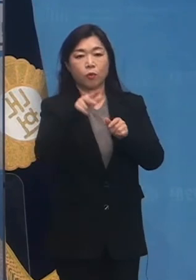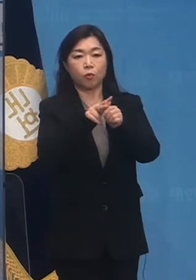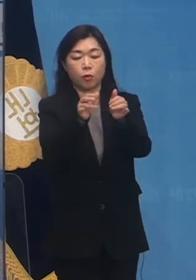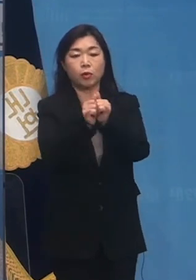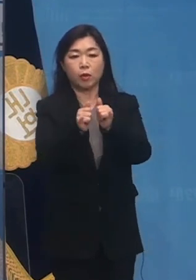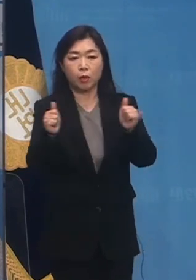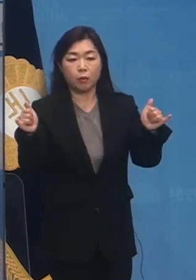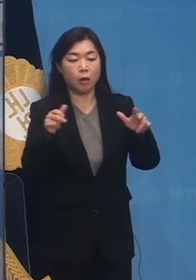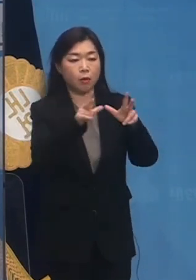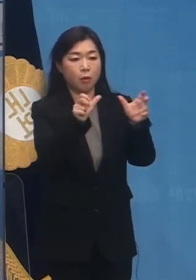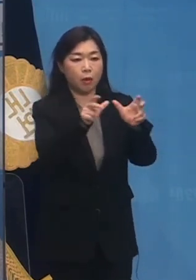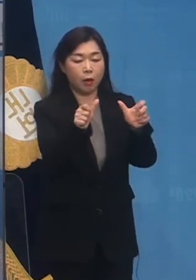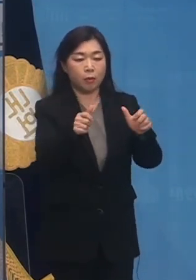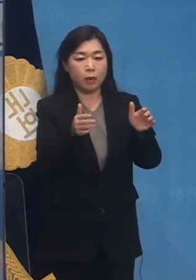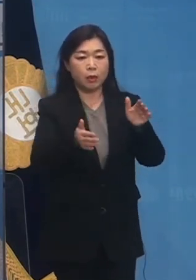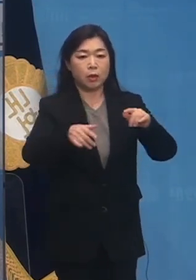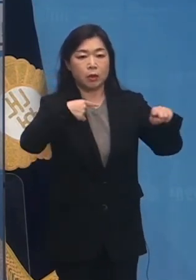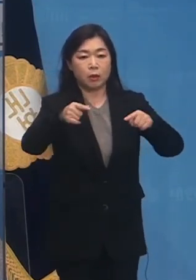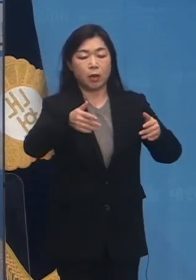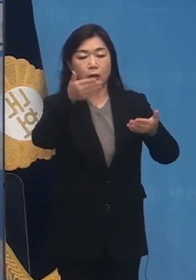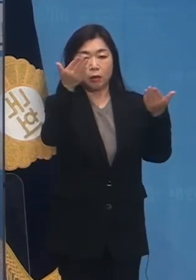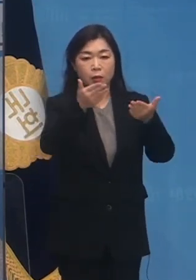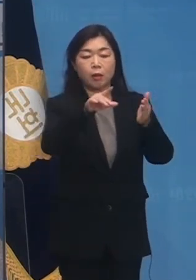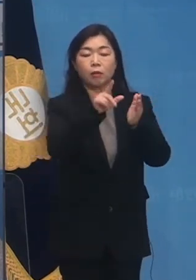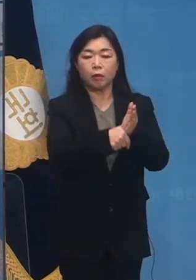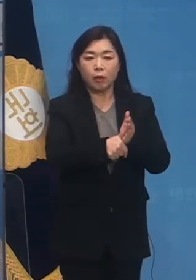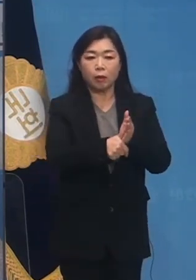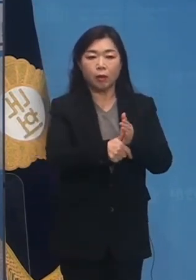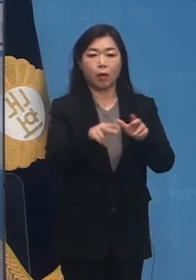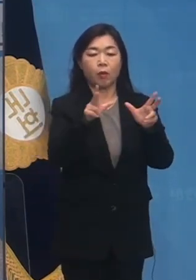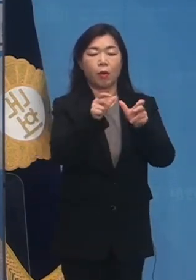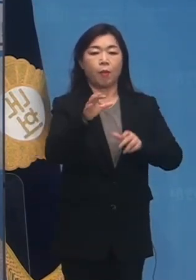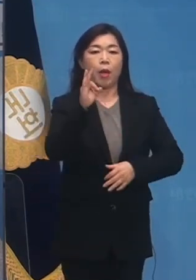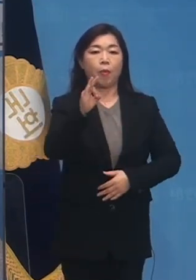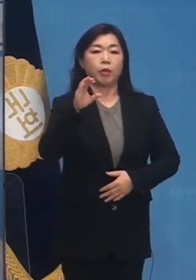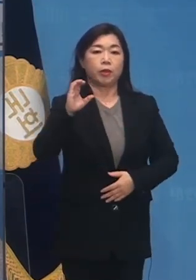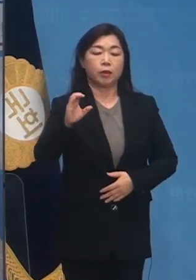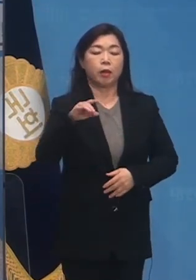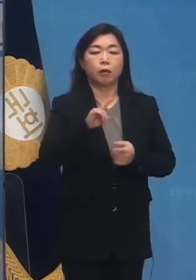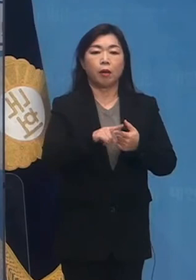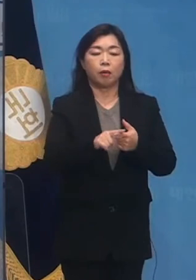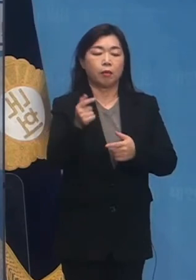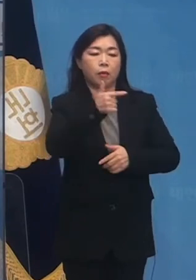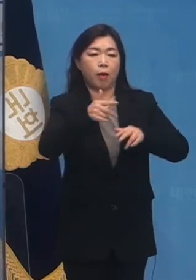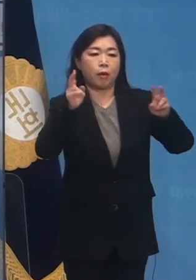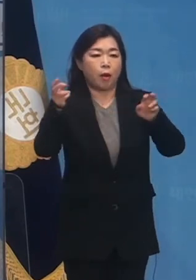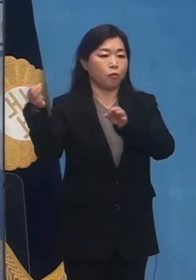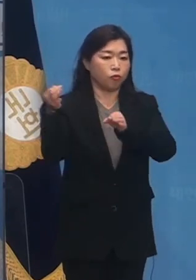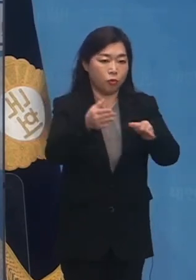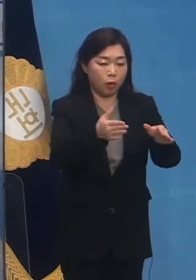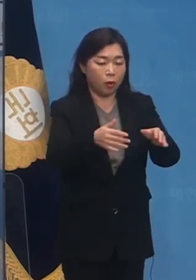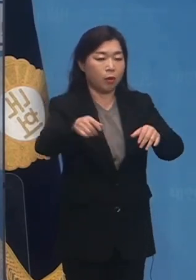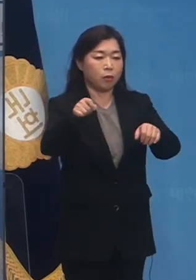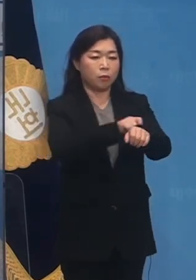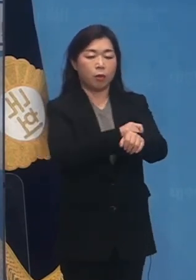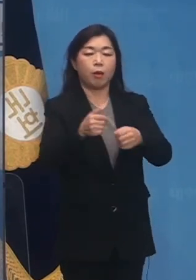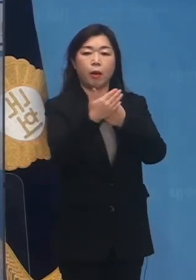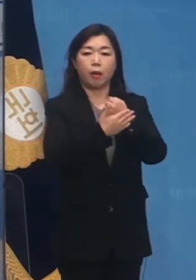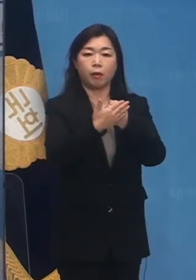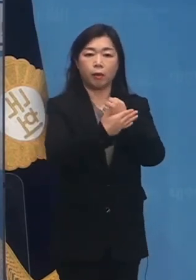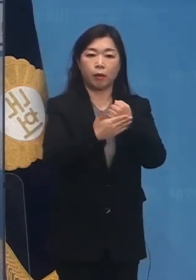후보가 성남시장 시절 성남FC에 대한 대기업의 후원이